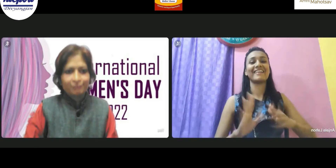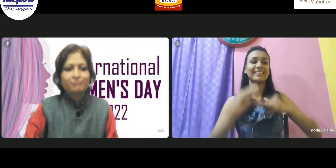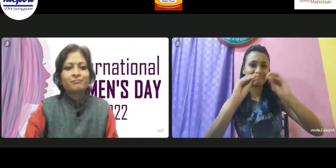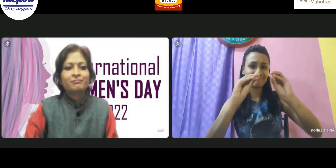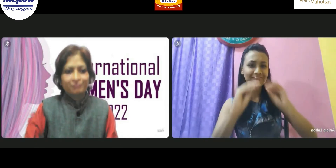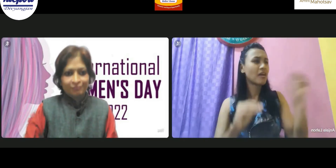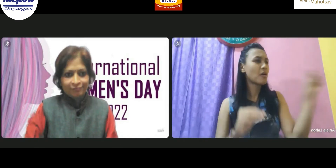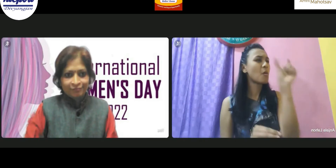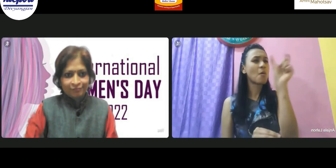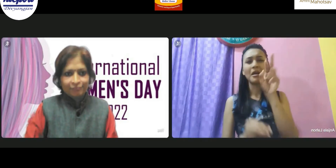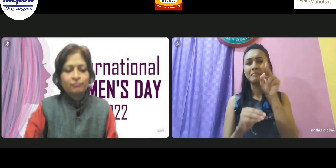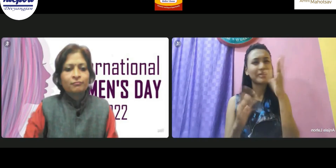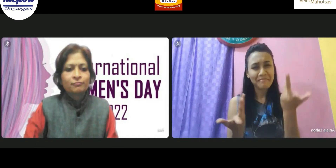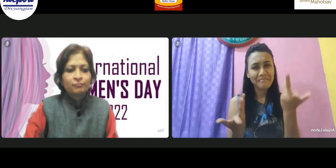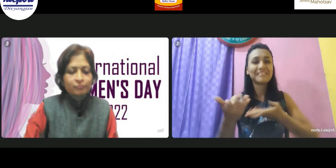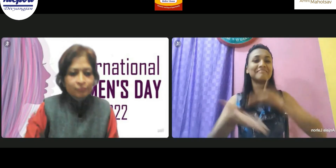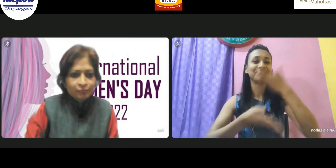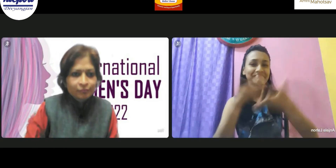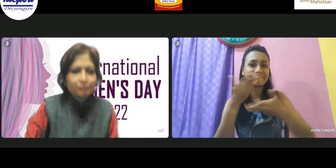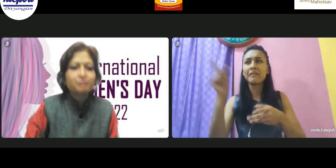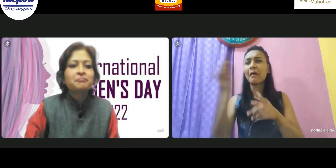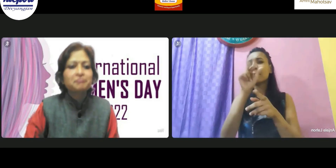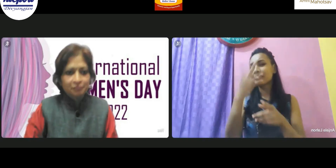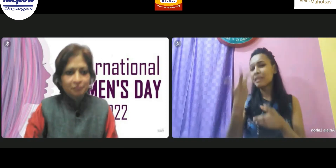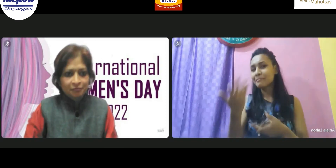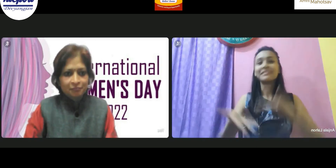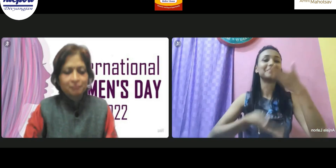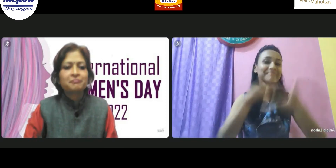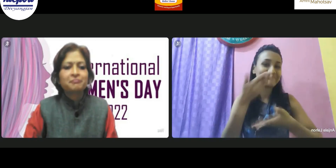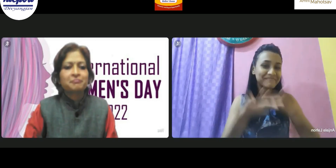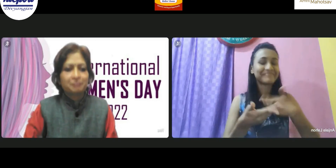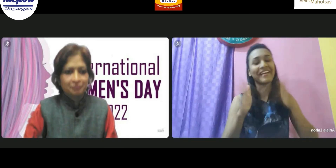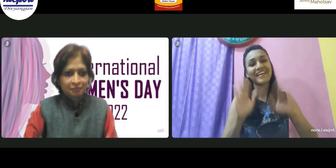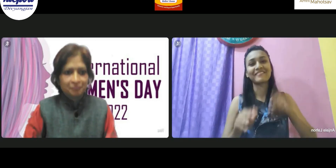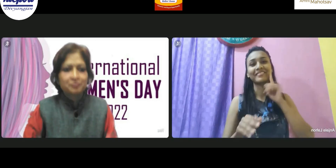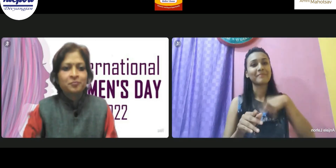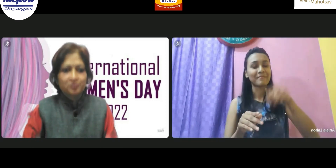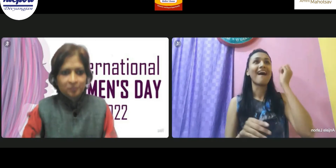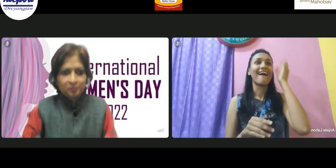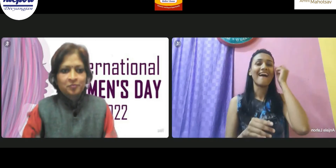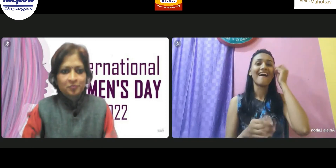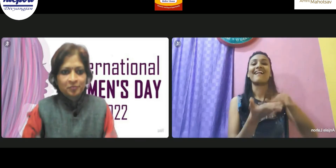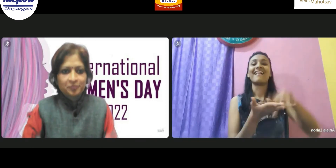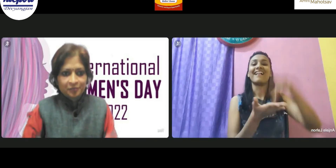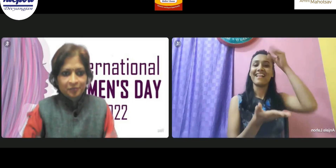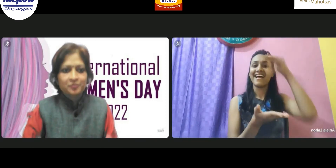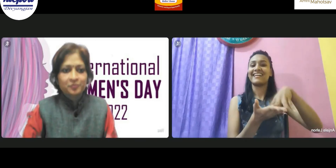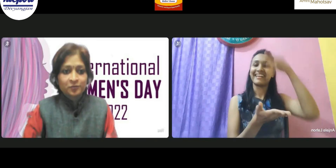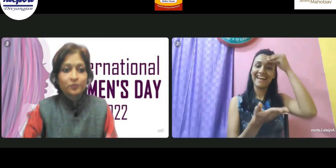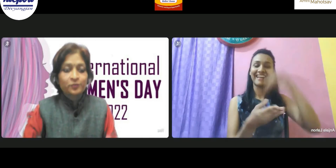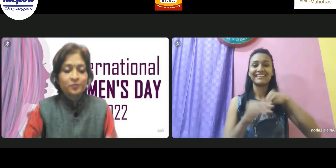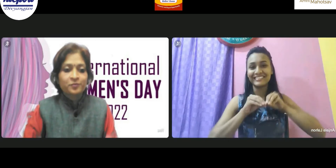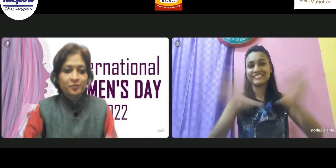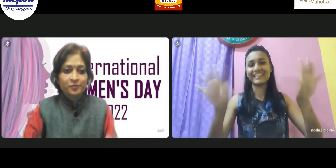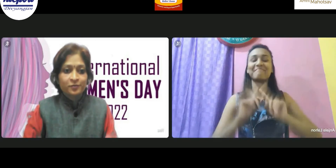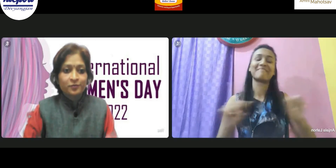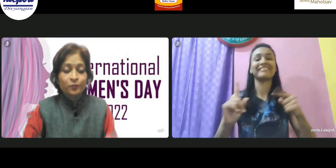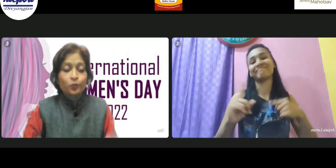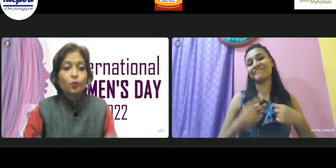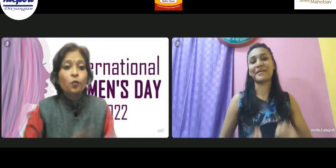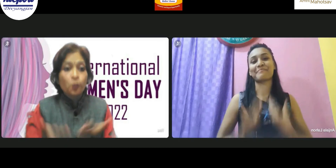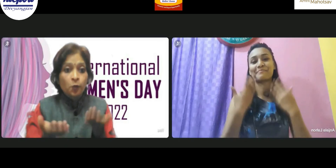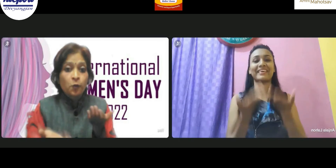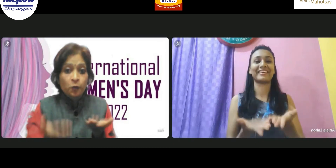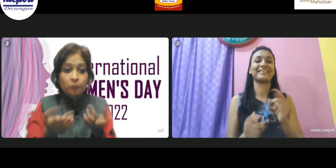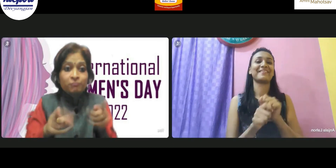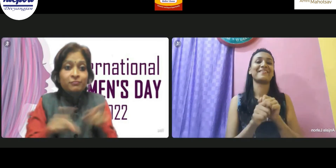कार्यक्रम करूं, और उनको बहुत सारी चीज़ें, वोकैबलरी और बहुत सारी चीज़ें सिखाऊं, ताकि वो लोग भी जानकार